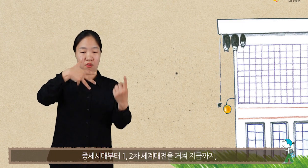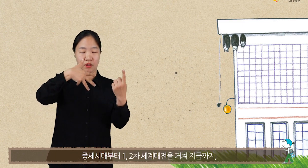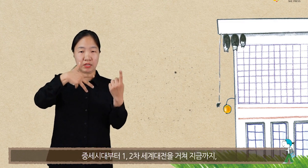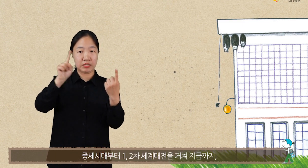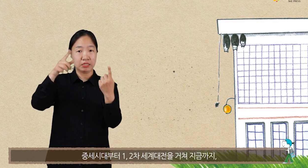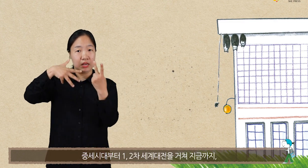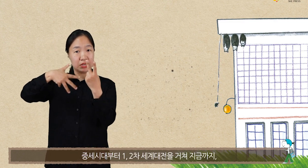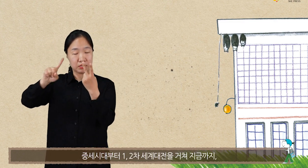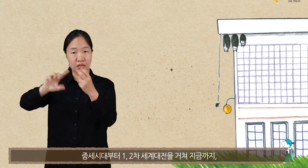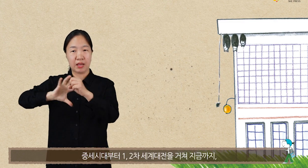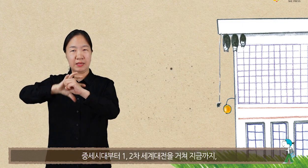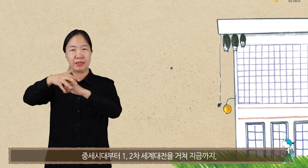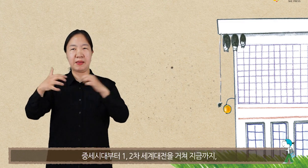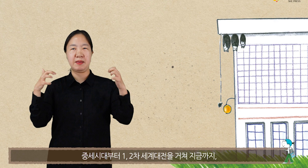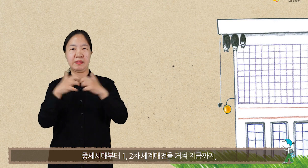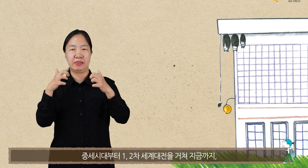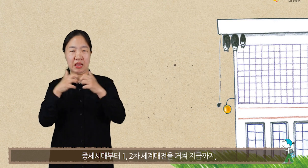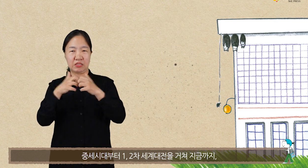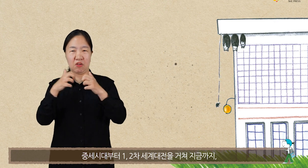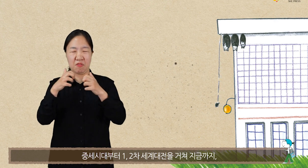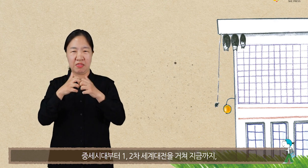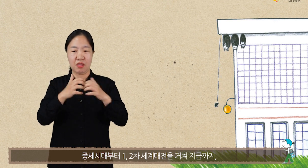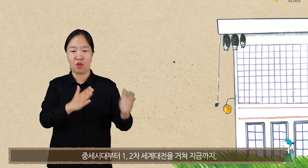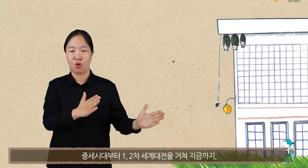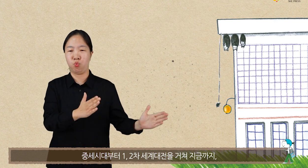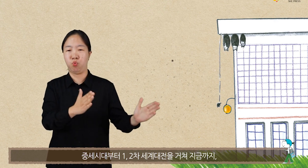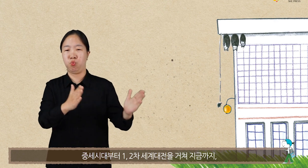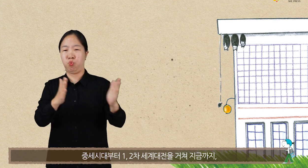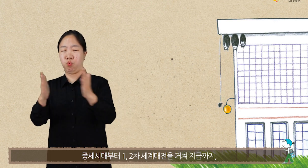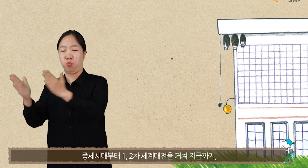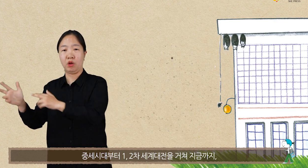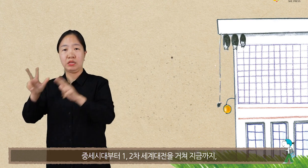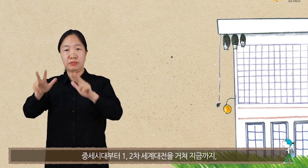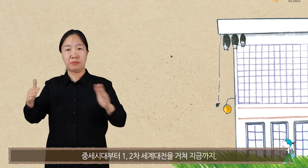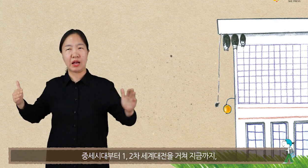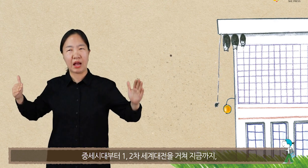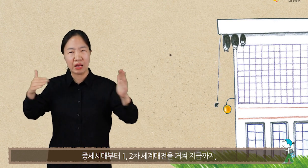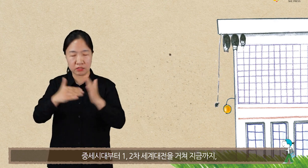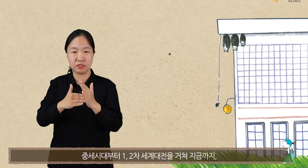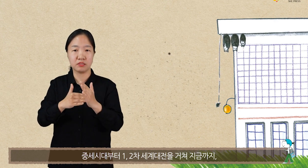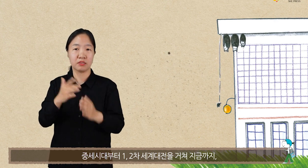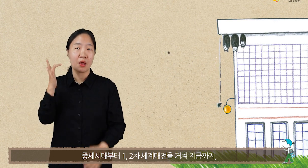중세시대부터 1, 2차 세계대전을 거쳐 지금까지